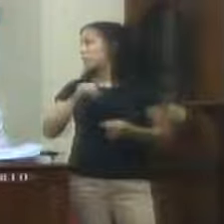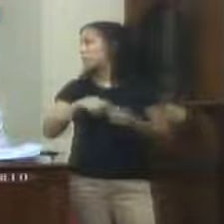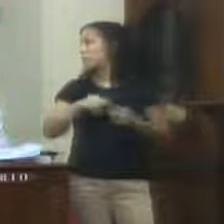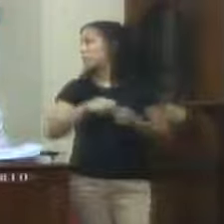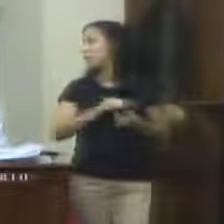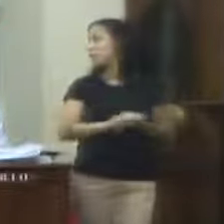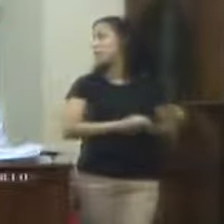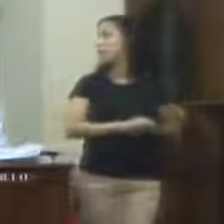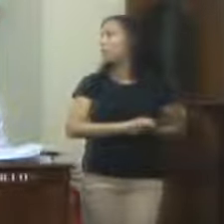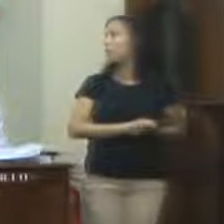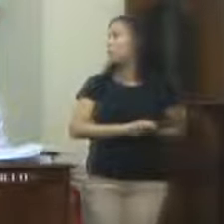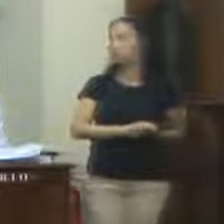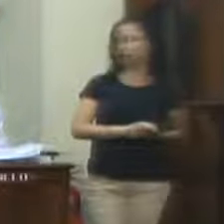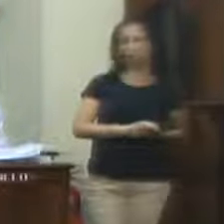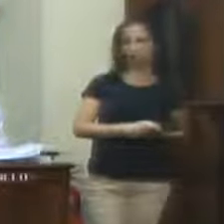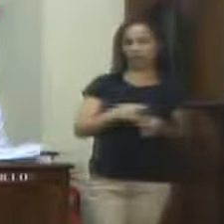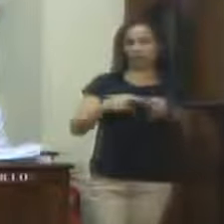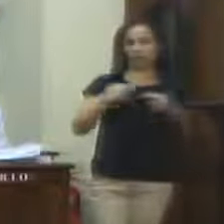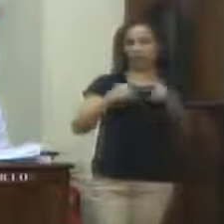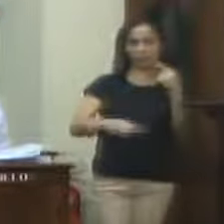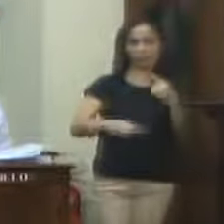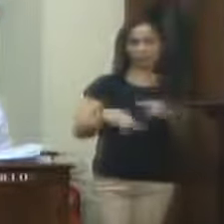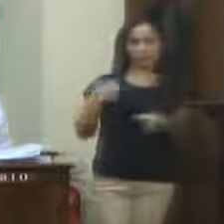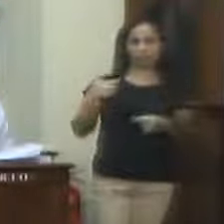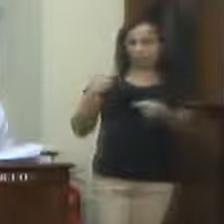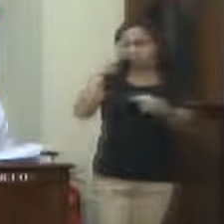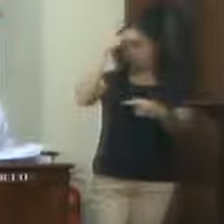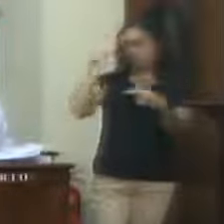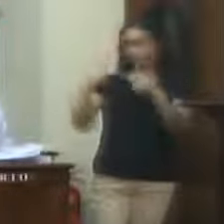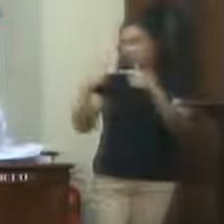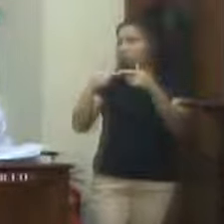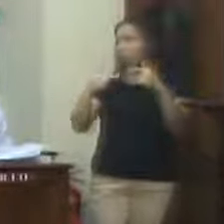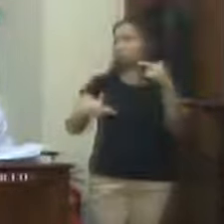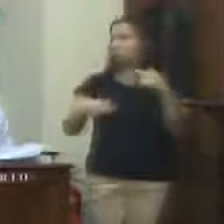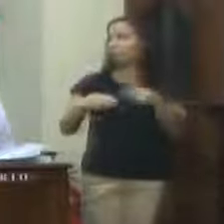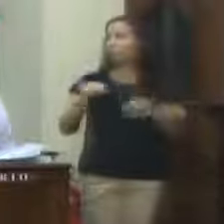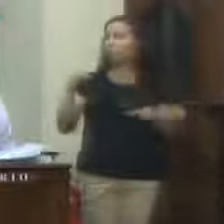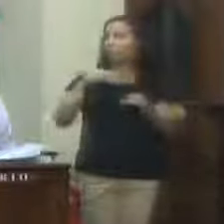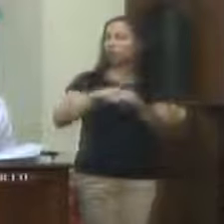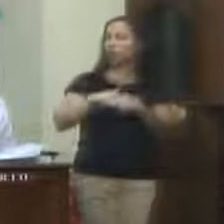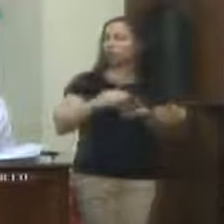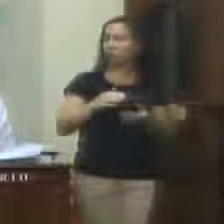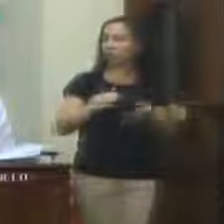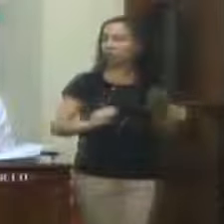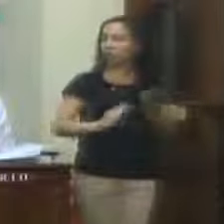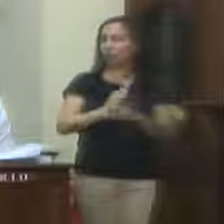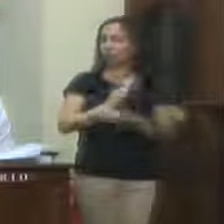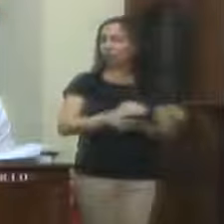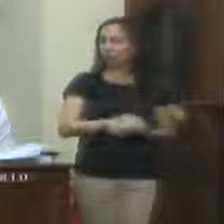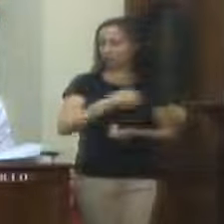da Silva. Em discussão. Não tendo quem queira discutir, em votação. Aprovado.